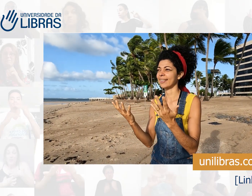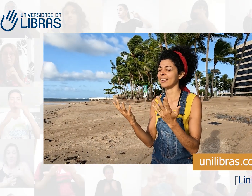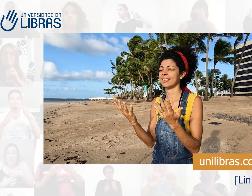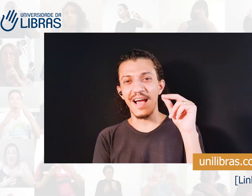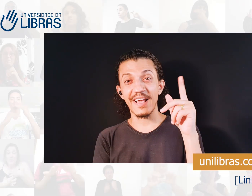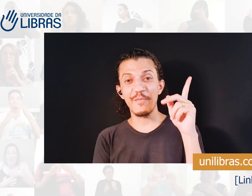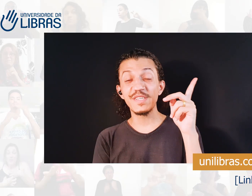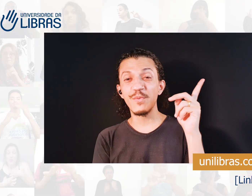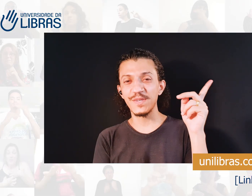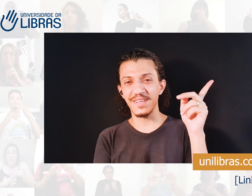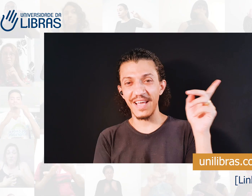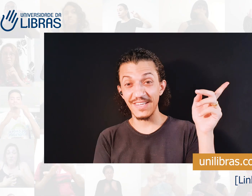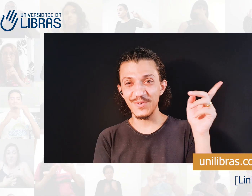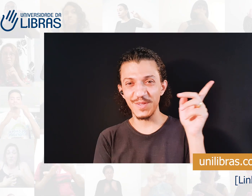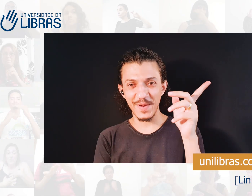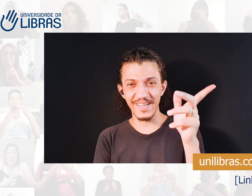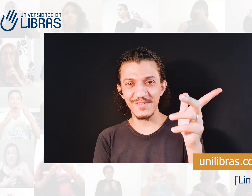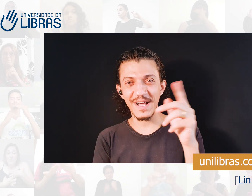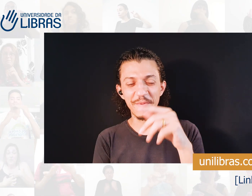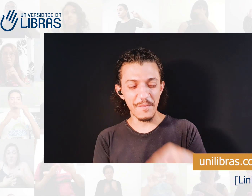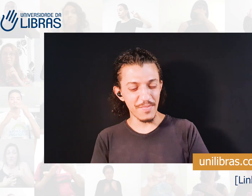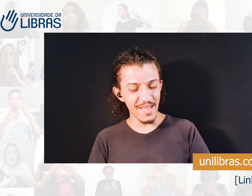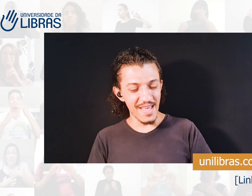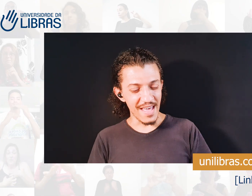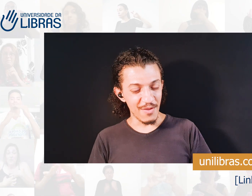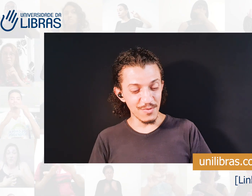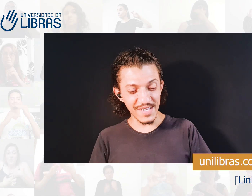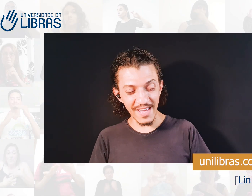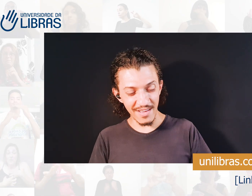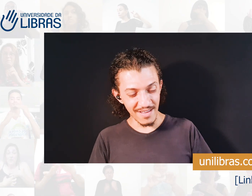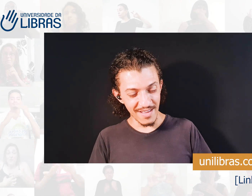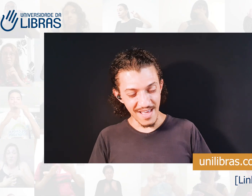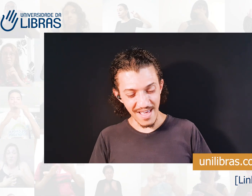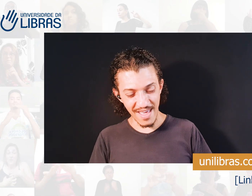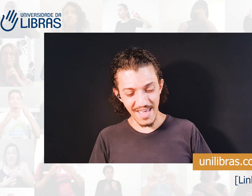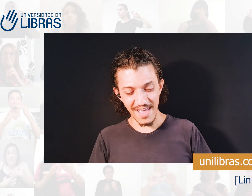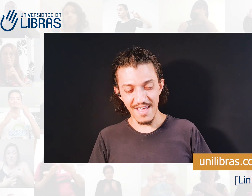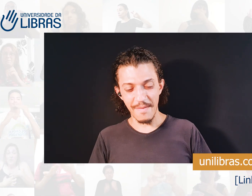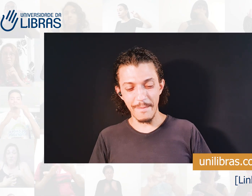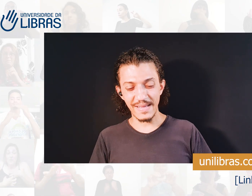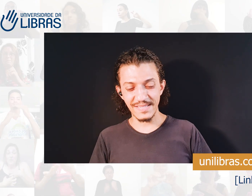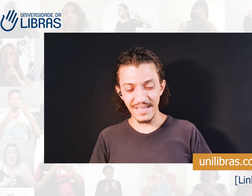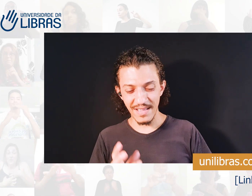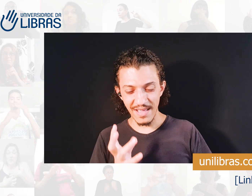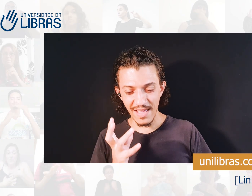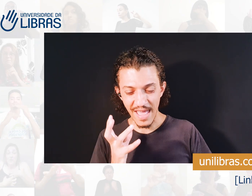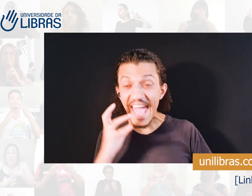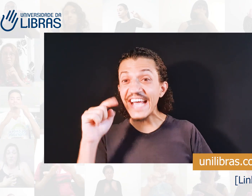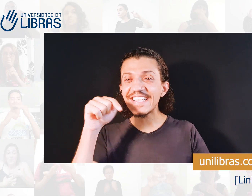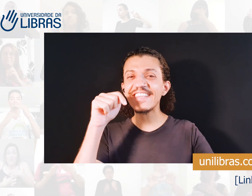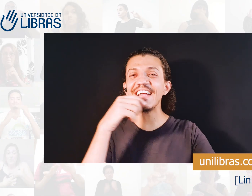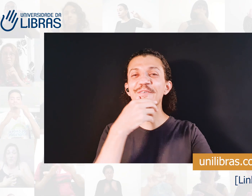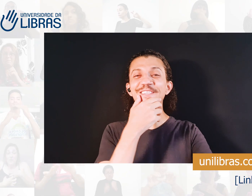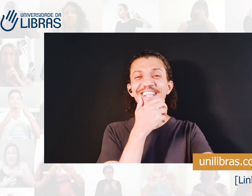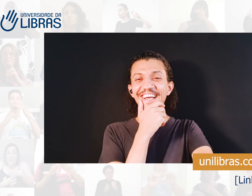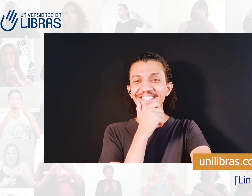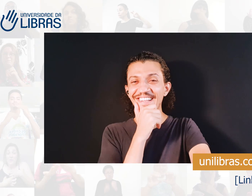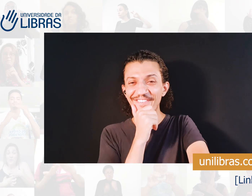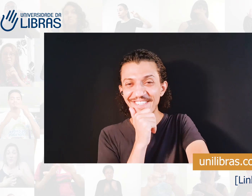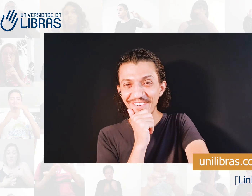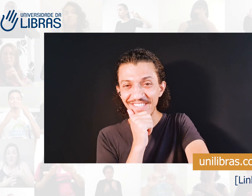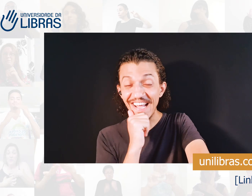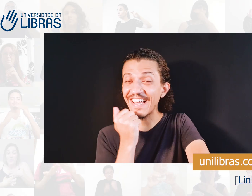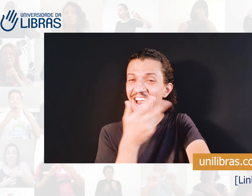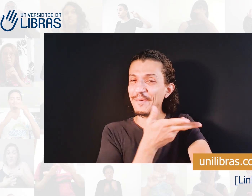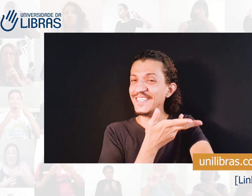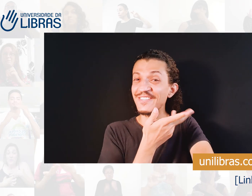que... A Raquel é minha esposa, ela é surda, para quem não sabe. Eu não sei, mas é a escrita da língua de sinais que